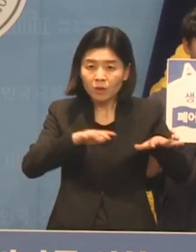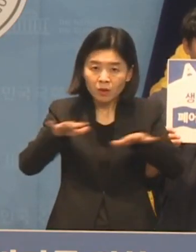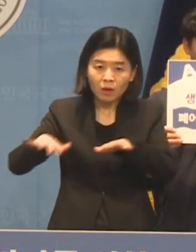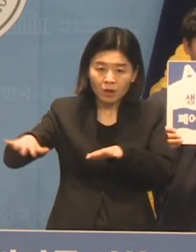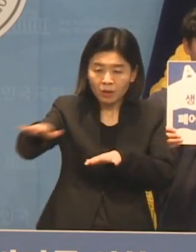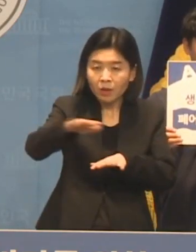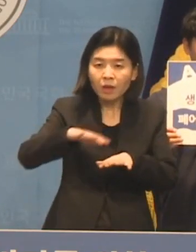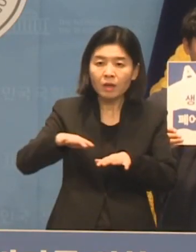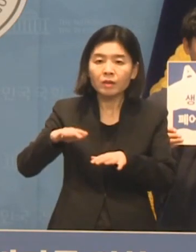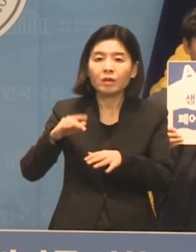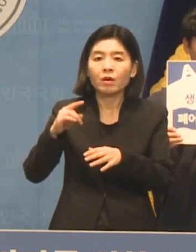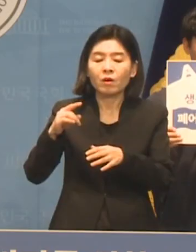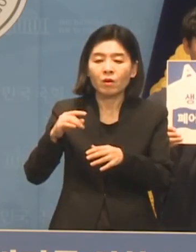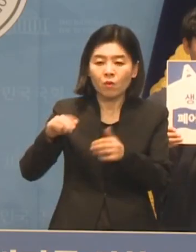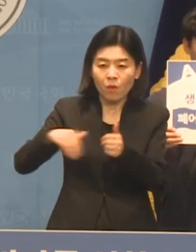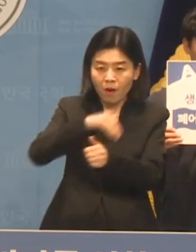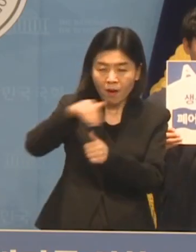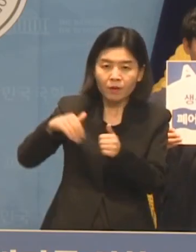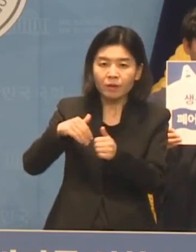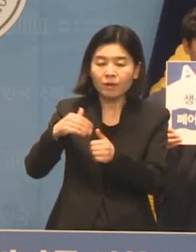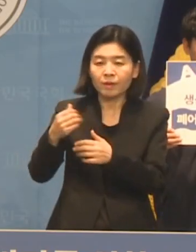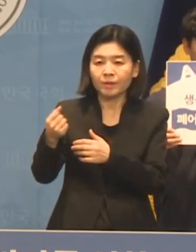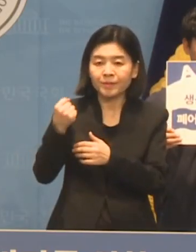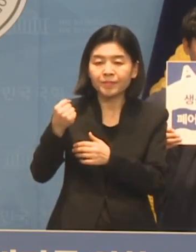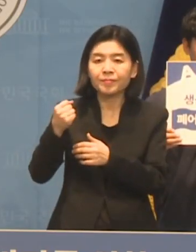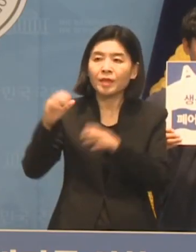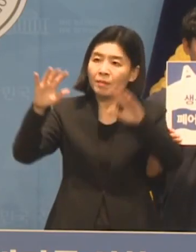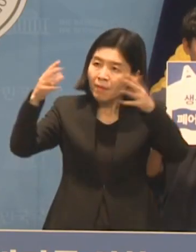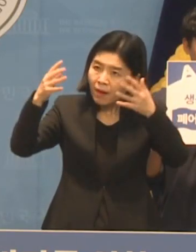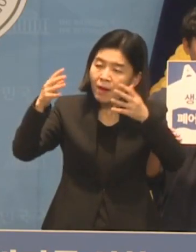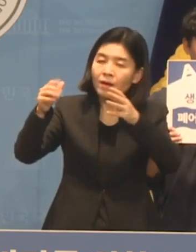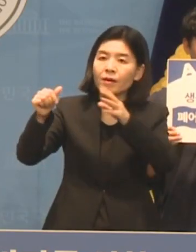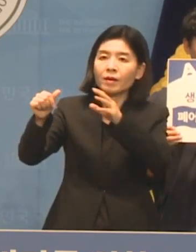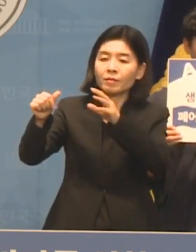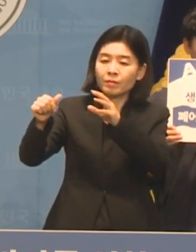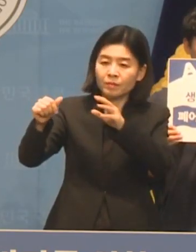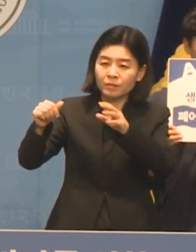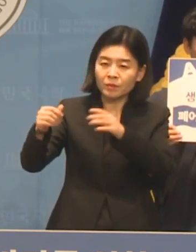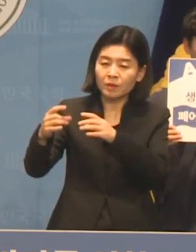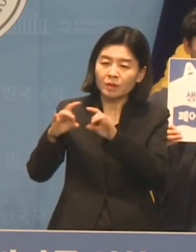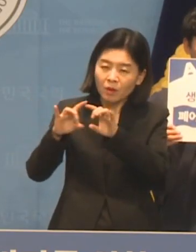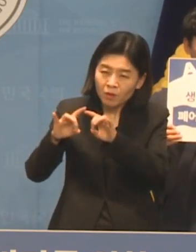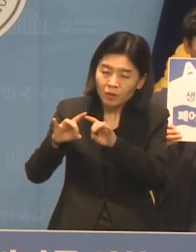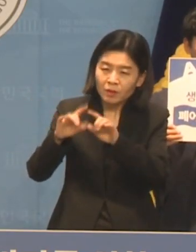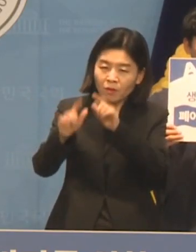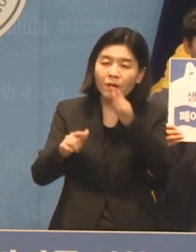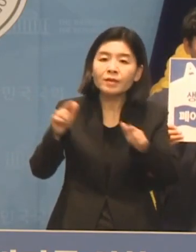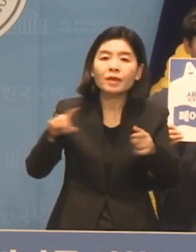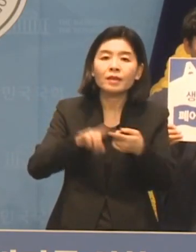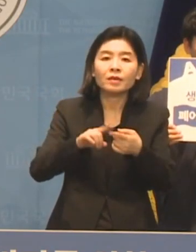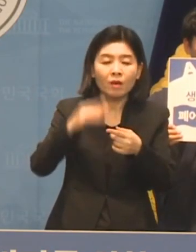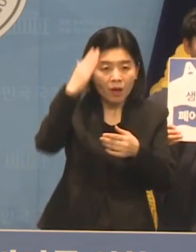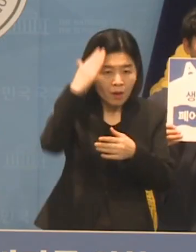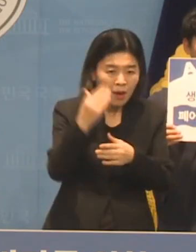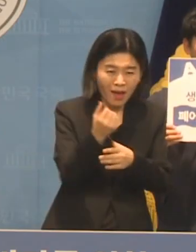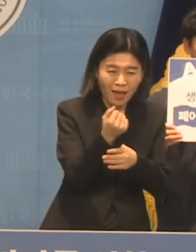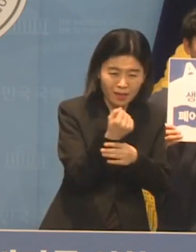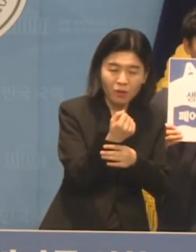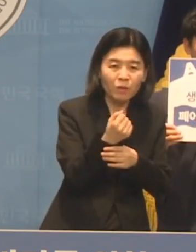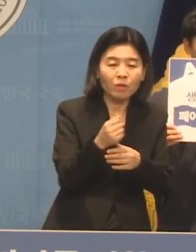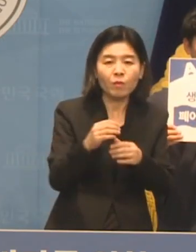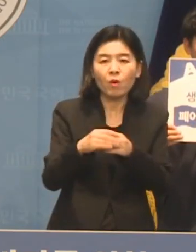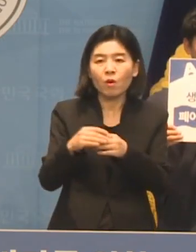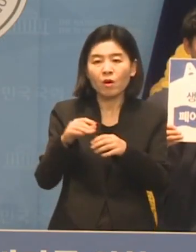전환을 위한 노력이 필요합니다. LNG 벙커링을 비롯해서 화석연료 사용 및 시설 증선 계획은 중단되어야